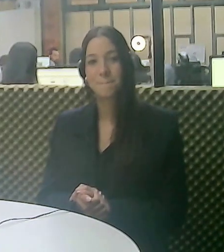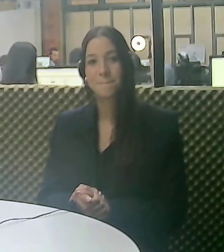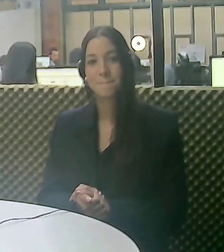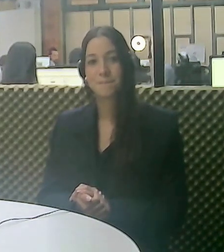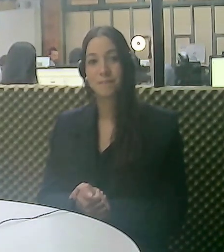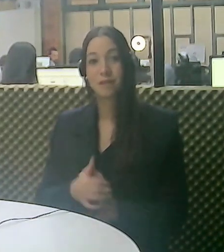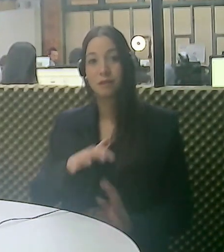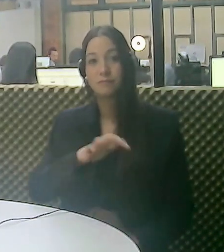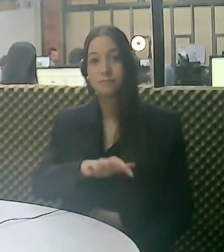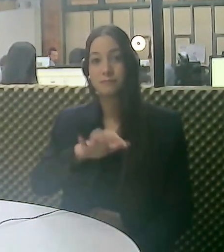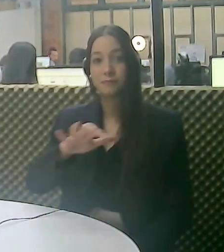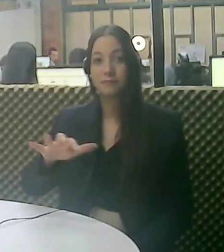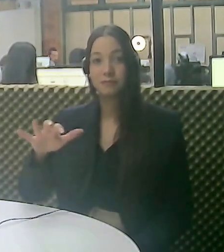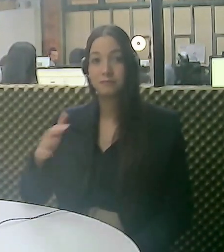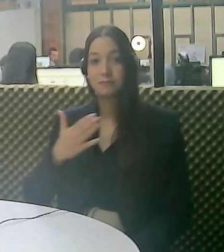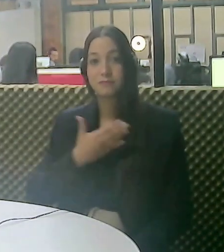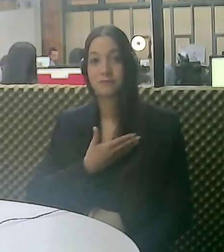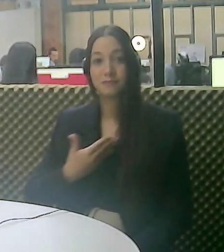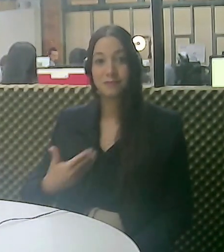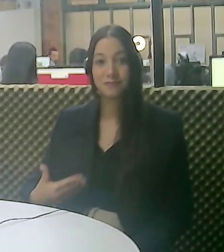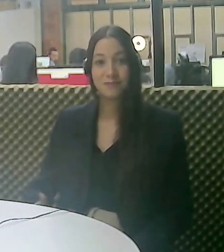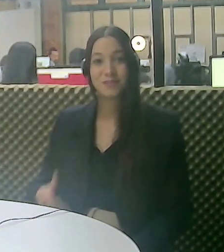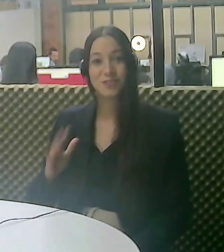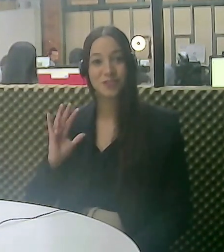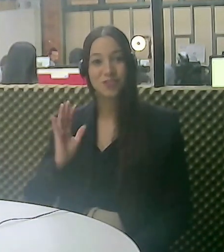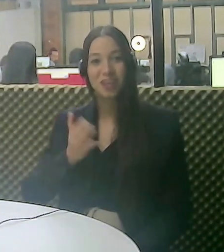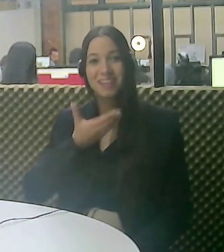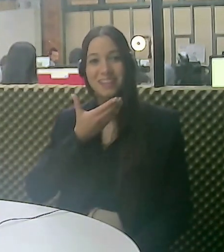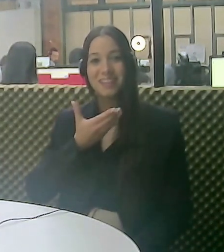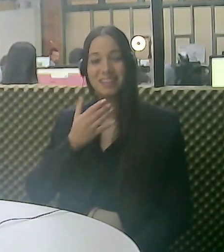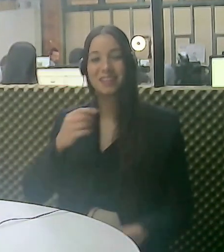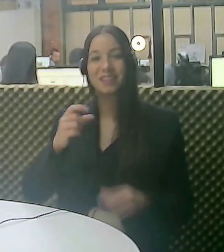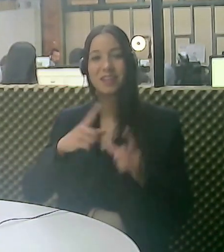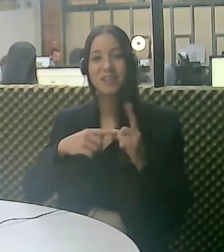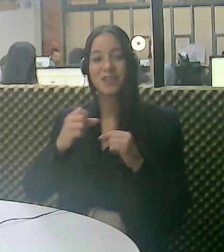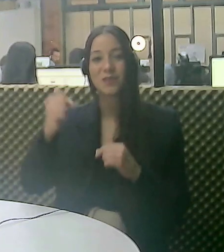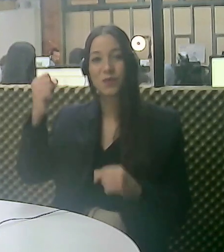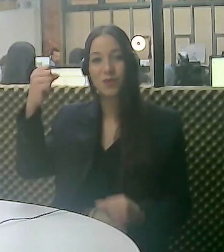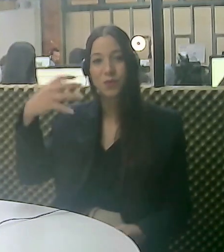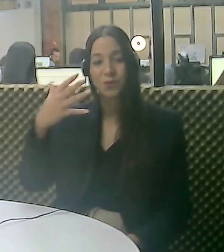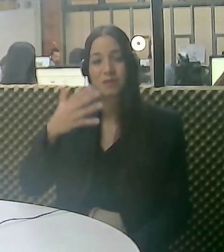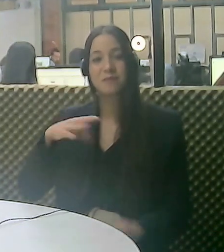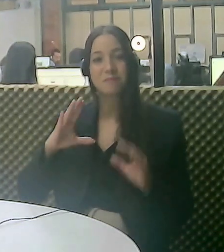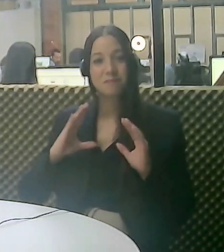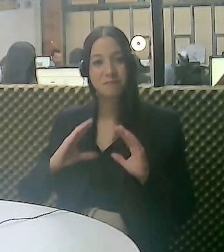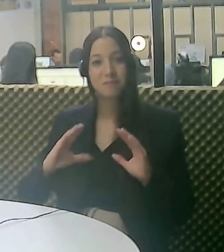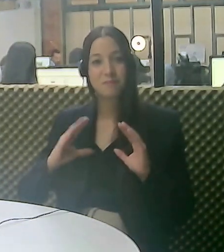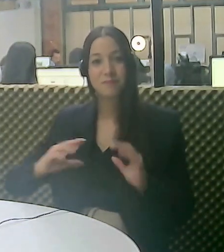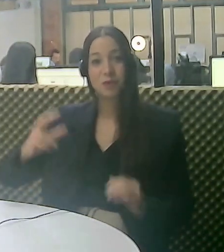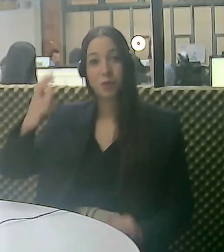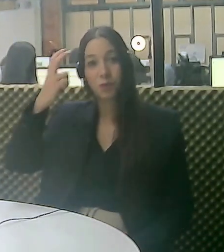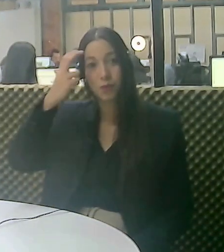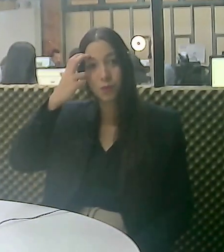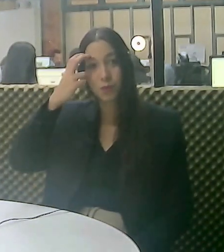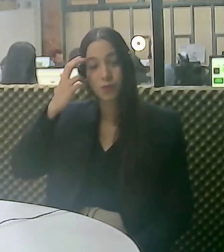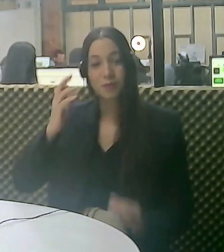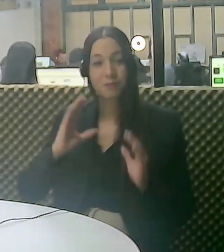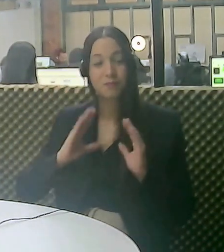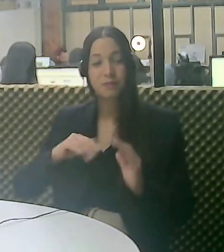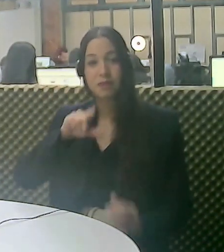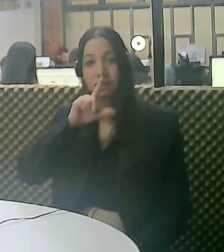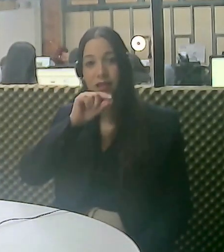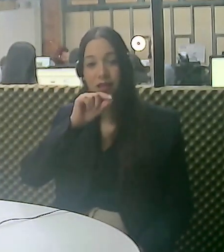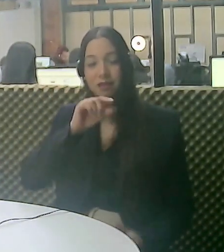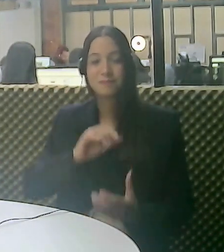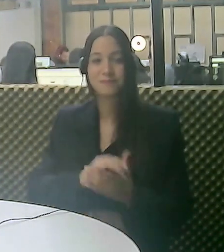Os espaços públicos estão entrando em clima de Natal, com luzes e decoração em praças, espaços culturais e parques de Uberlândia.